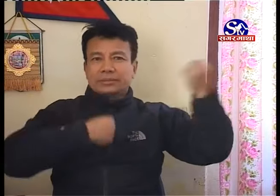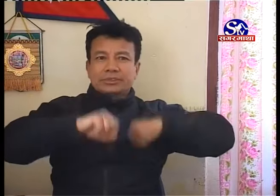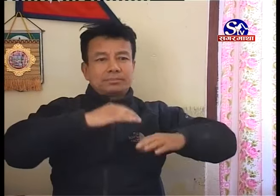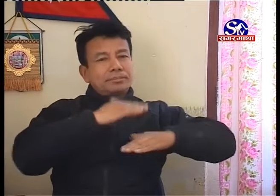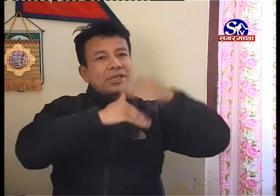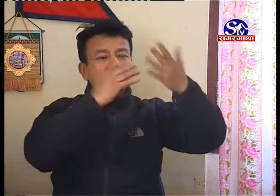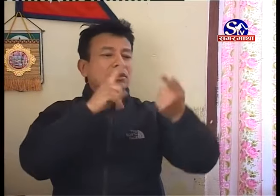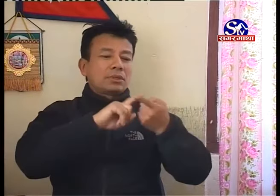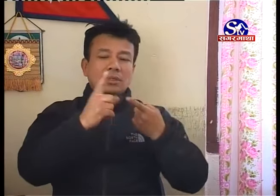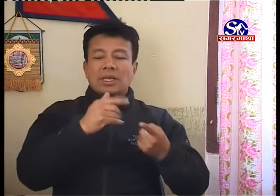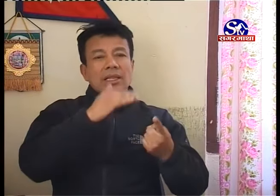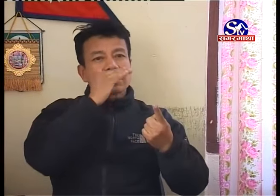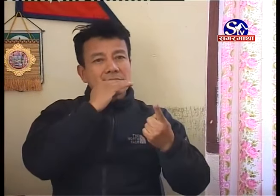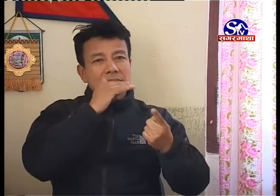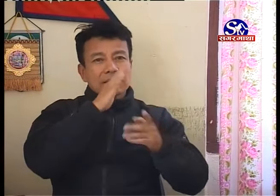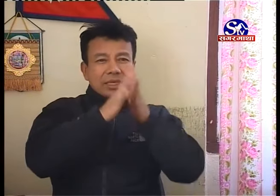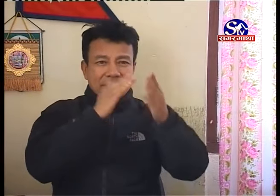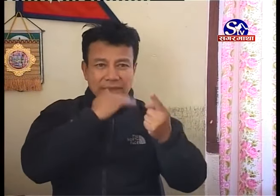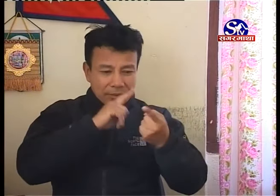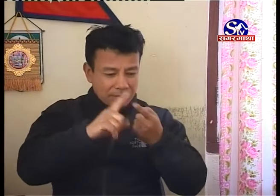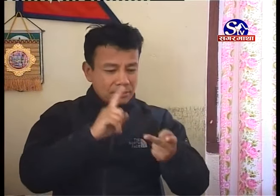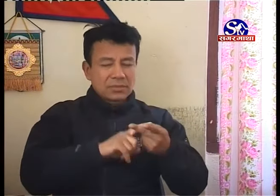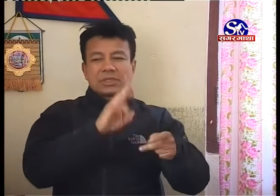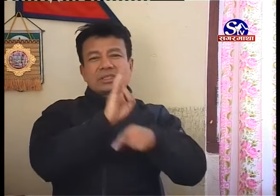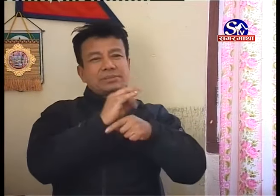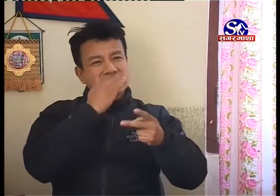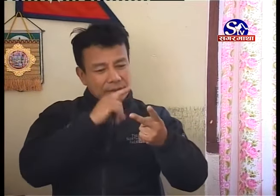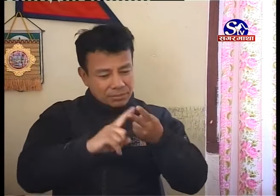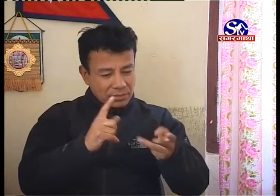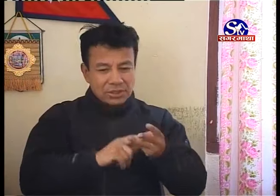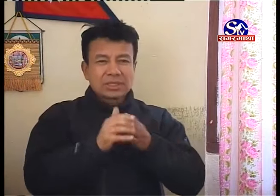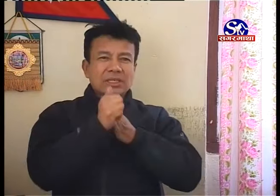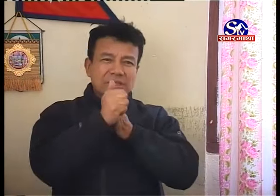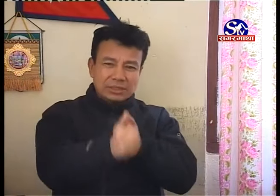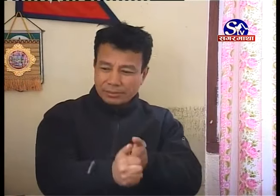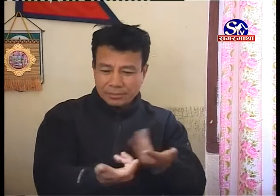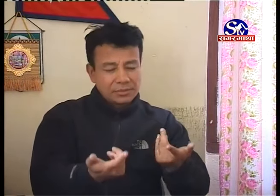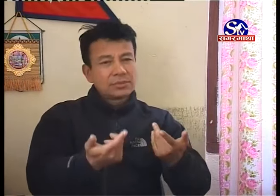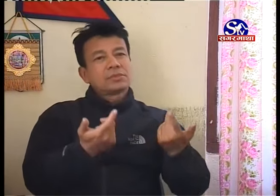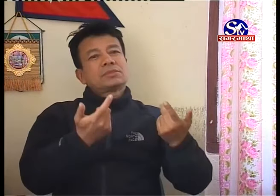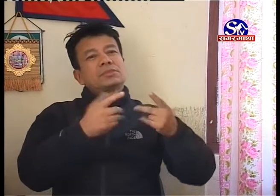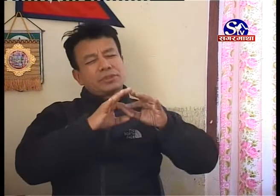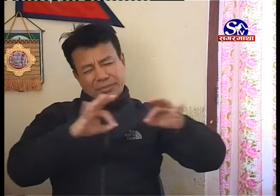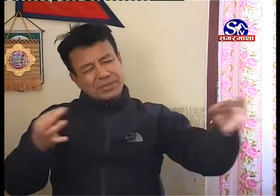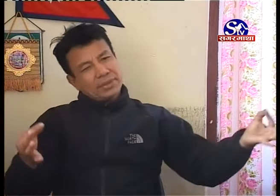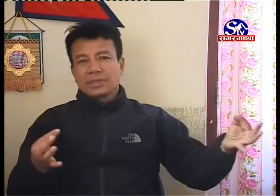एक्टिभिटिजहरू भएको छ, क्रियाकलापहरू सम्पन्न भएको छ, तालिमहरू, साङ्केतिक भाषाको तालिमहरू, सिप तालिम भएको छ, नेतृत्व तालिम विकास भएको छ,